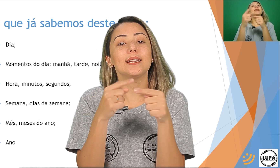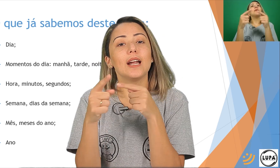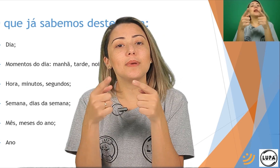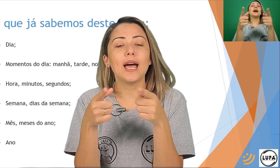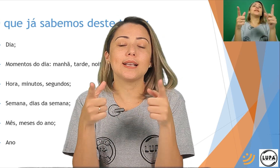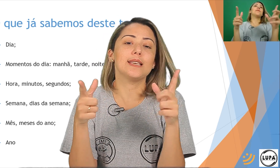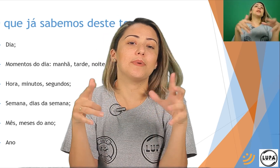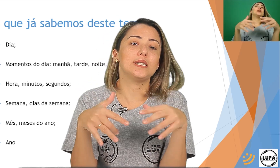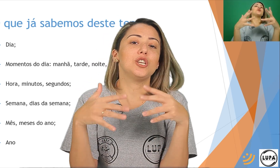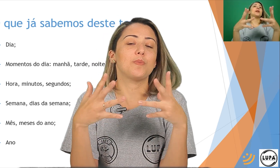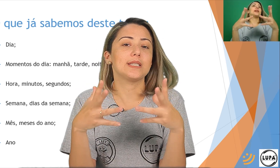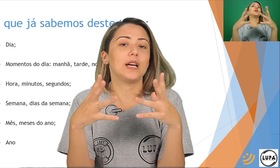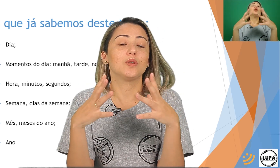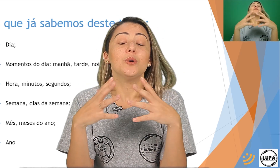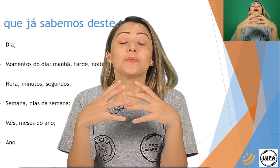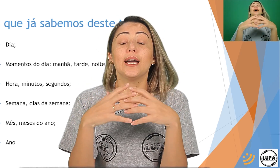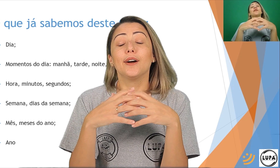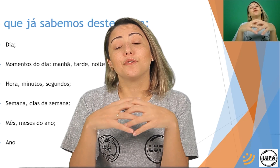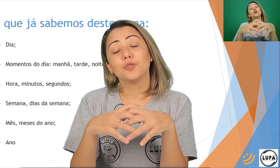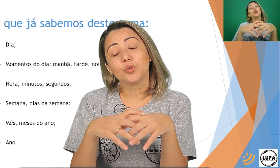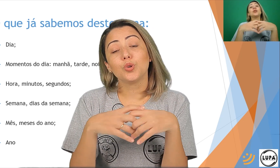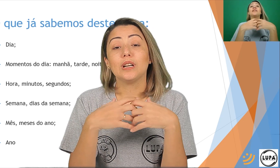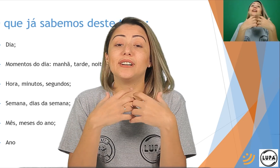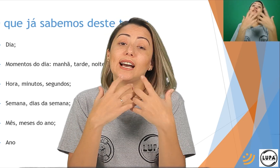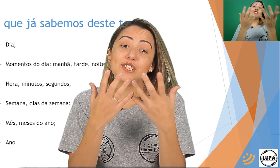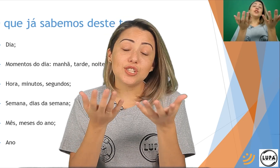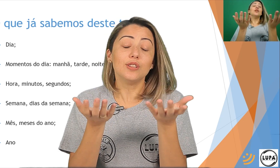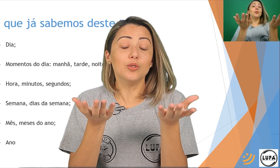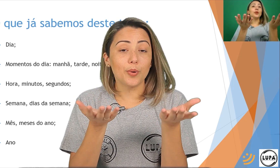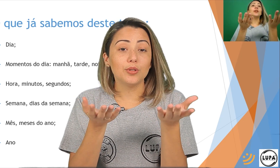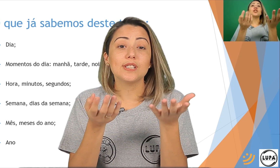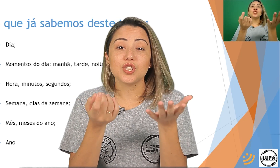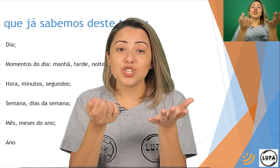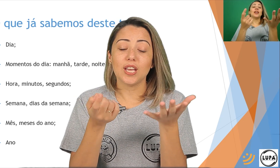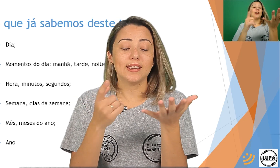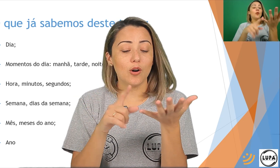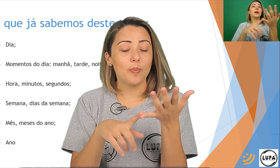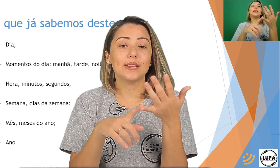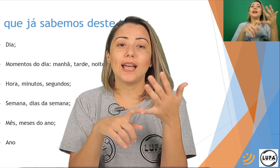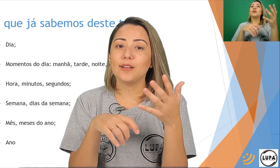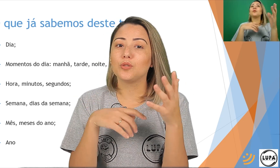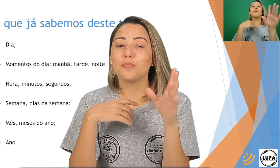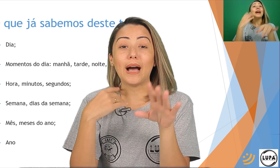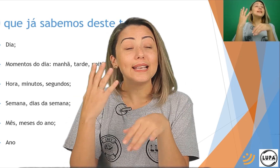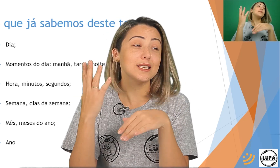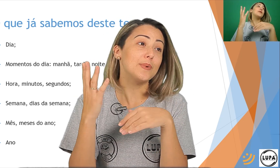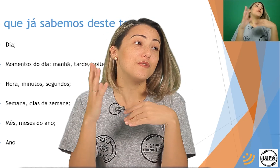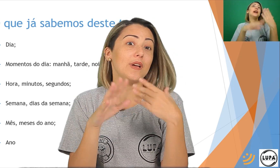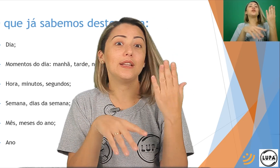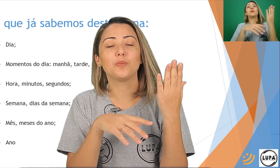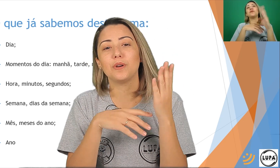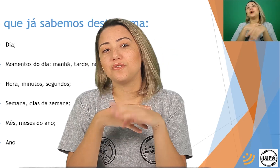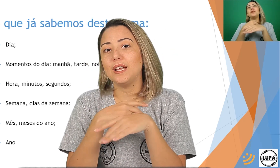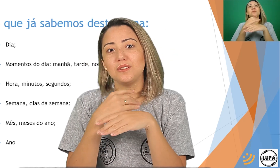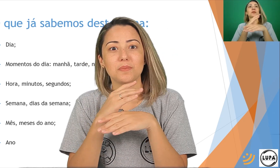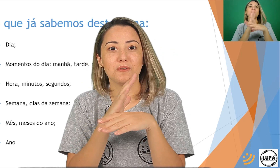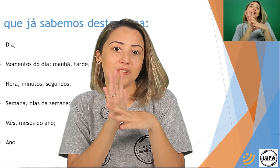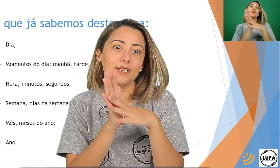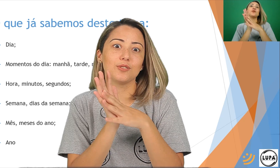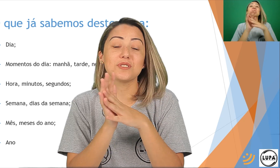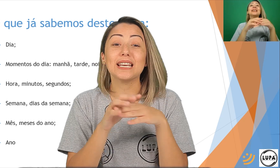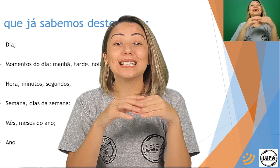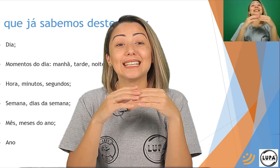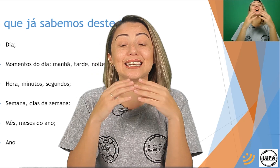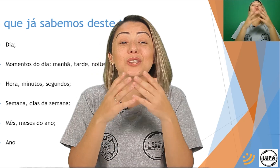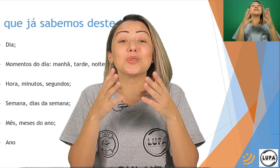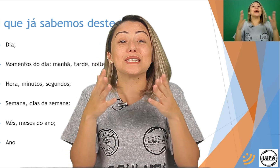para determinar se é presente, passado, futuro. Na verdade, no português a gente tem até o pretérito mais que perfeito, perfeito,